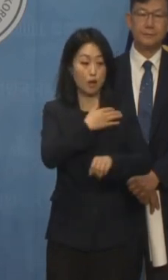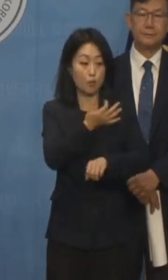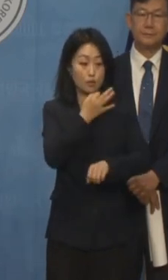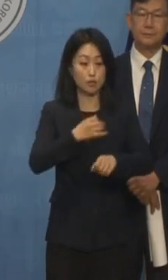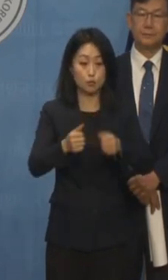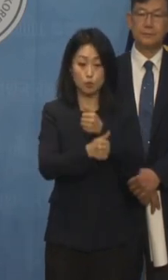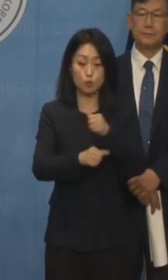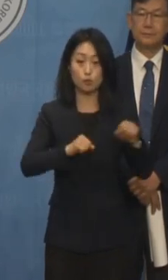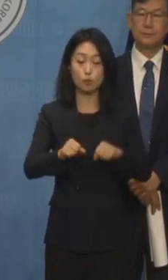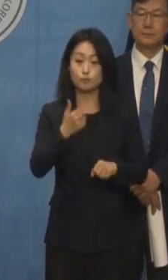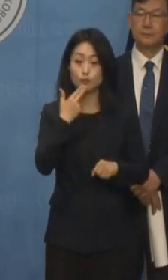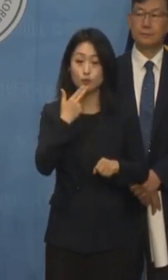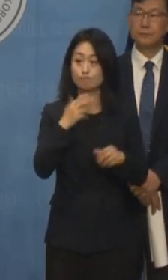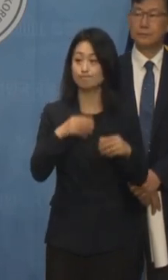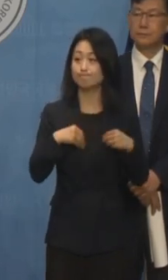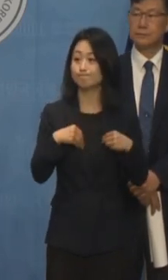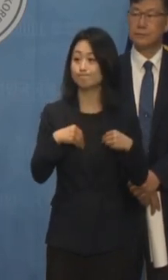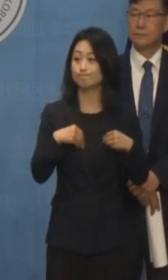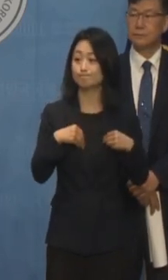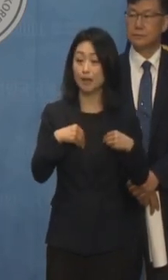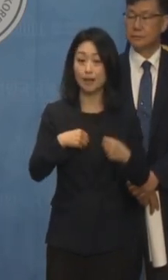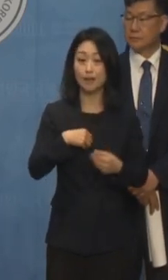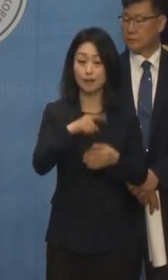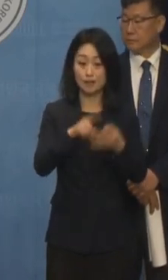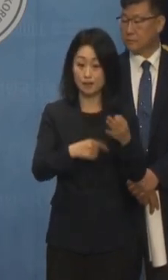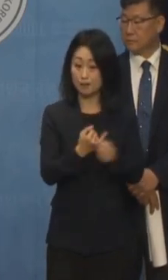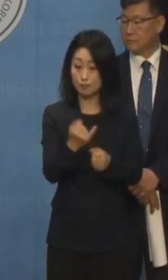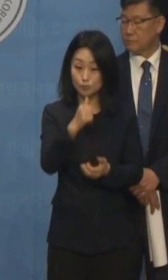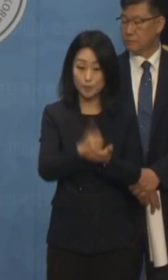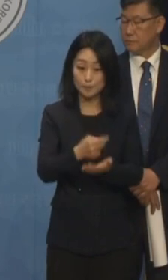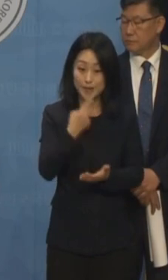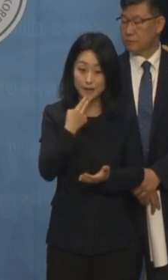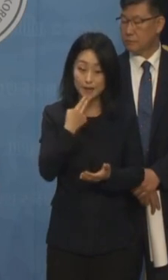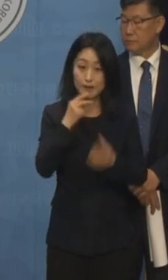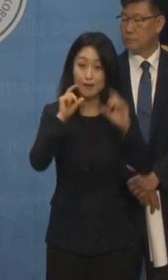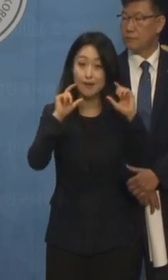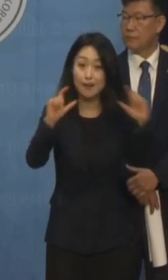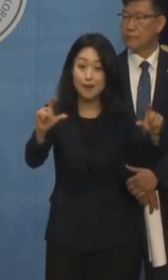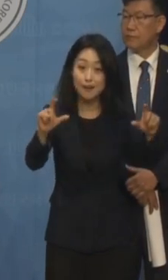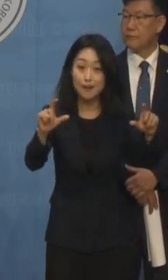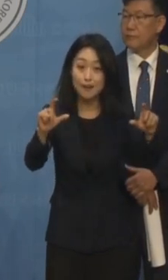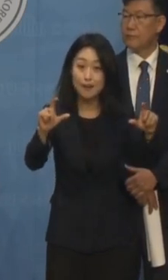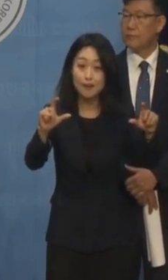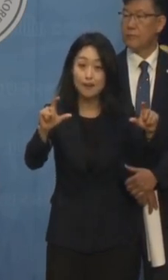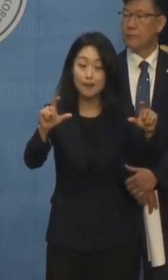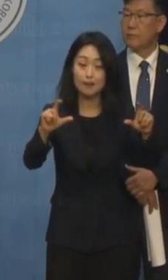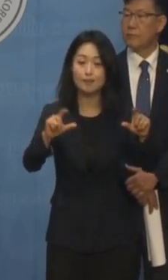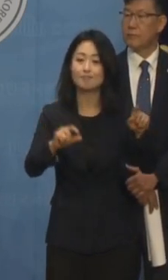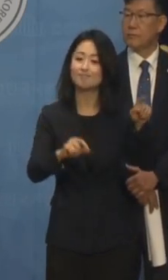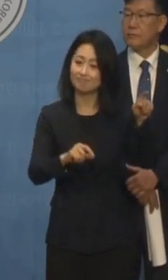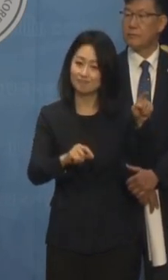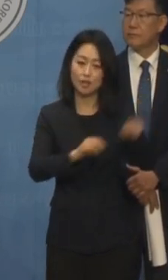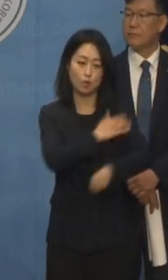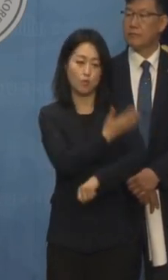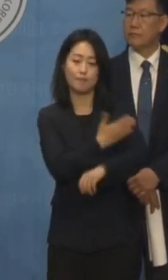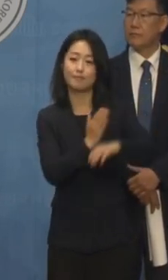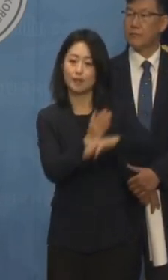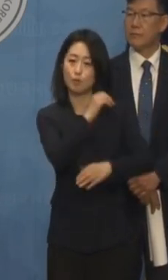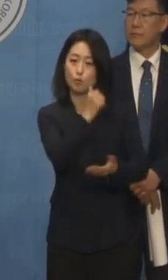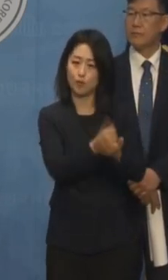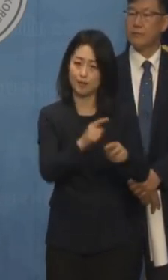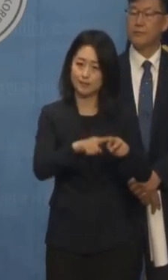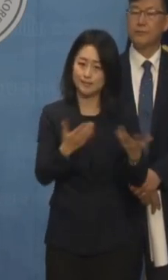조치를 취하지 않고 무혐의성 종결 처리를 한 것은 이는 명백한 권익위의 직권남용